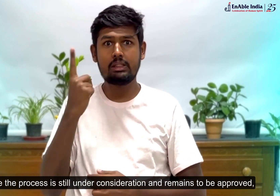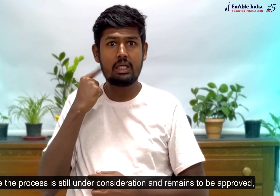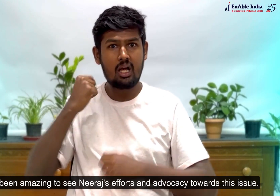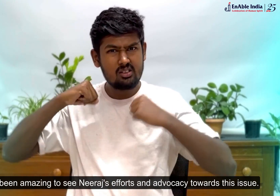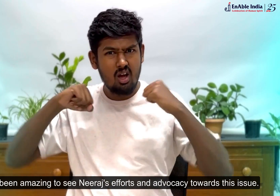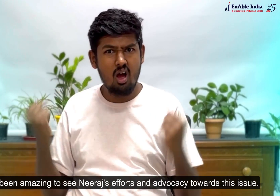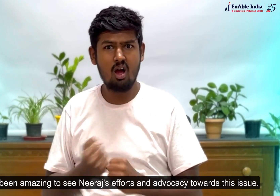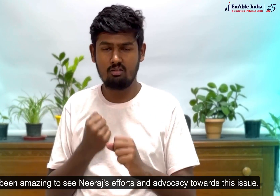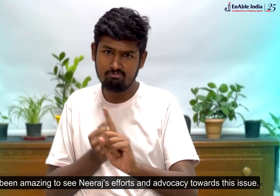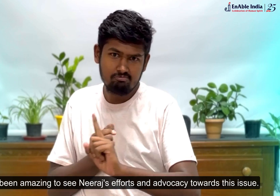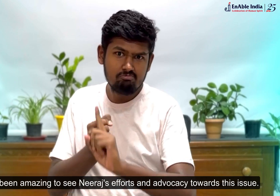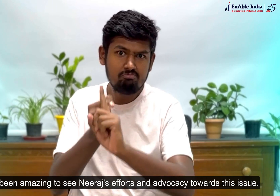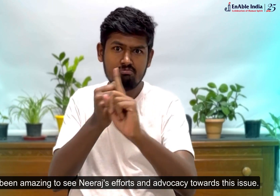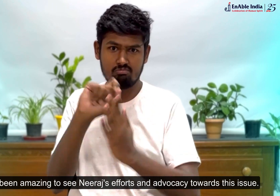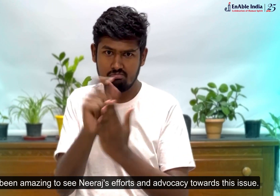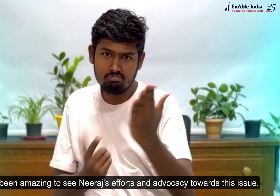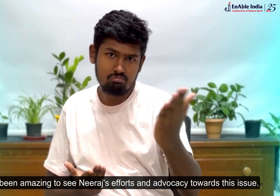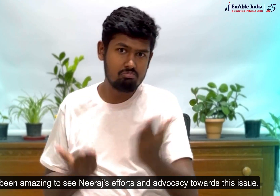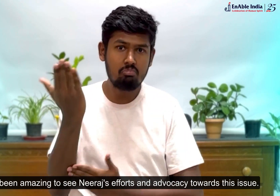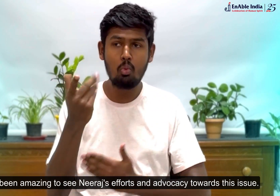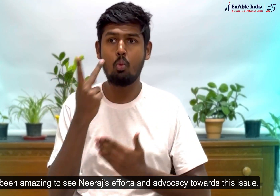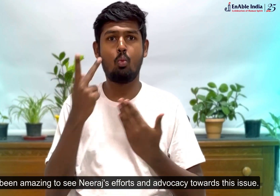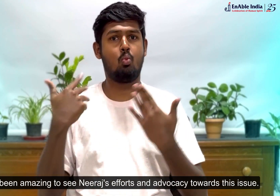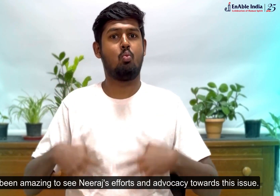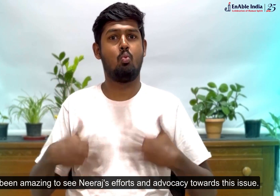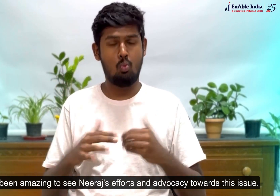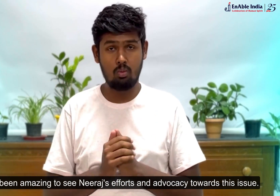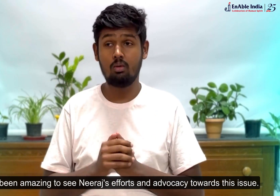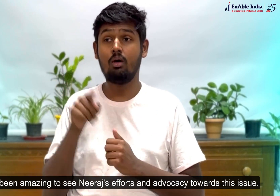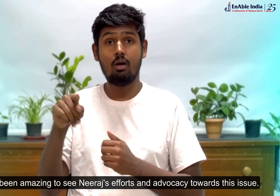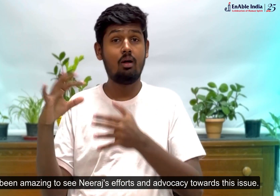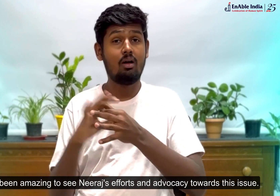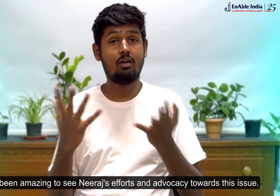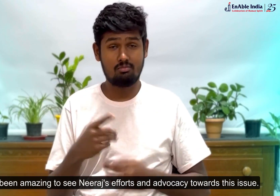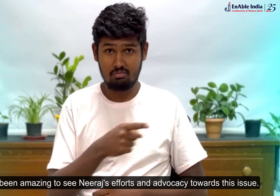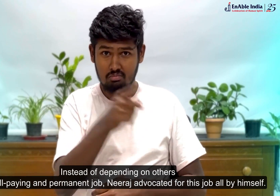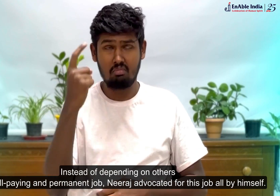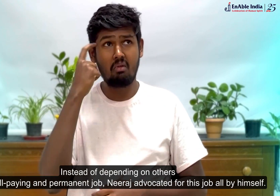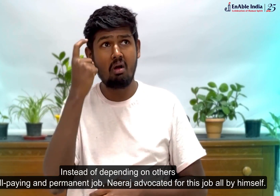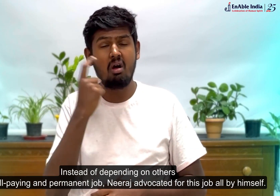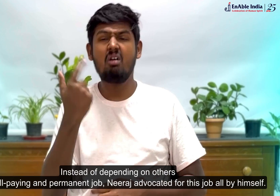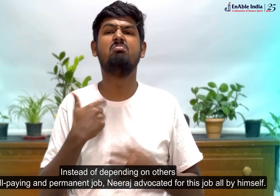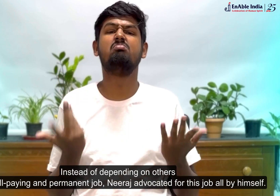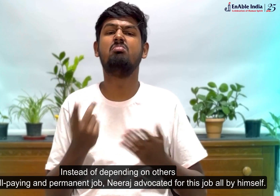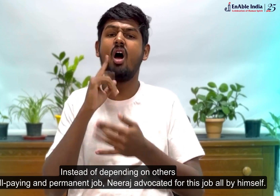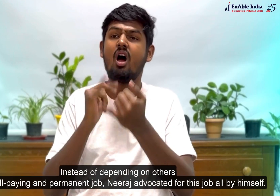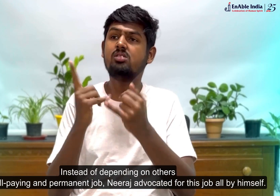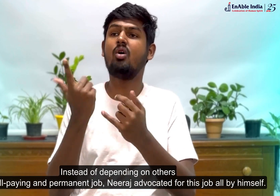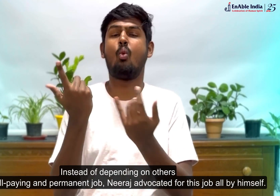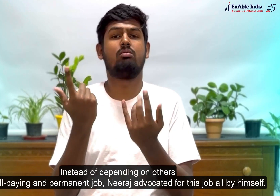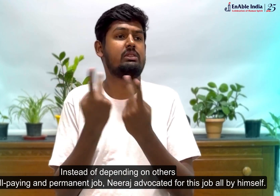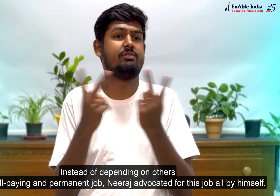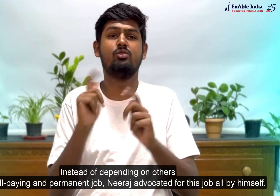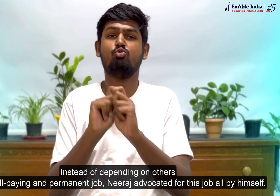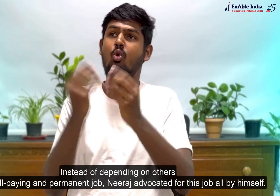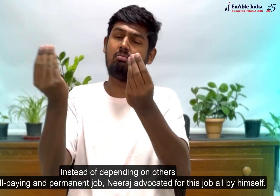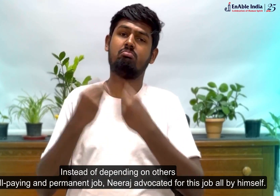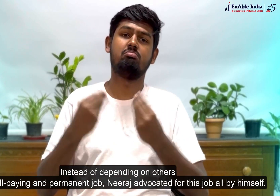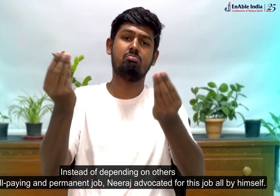बाकी है। इस मुद्दे पर नीरज के प्रयासों और वकालत को देखना आश्चर्यजनक रहा है। एक अच्छी तनख्वाह वाली और